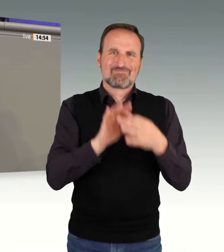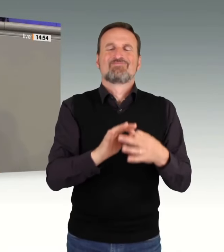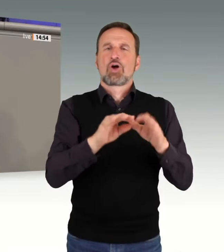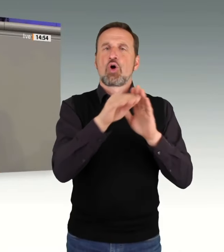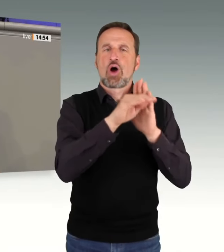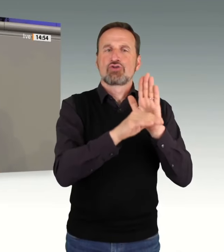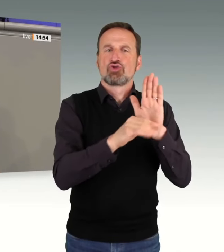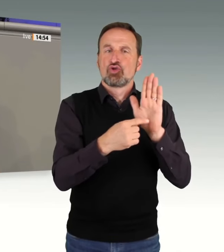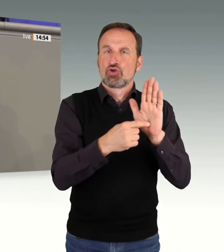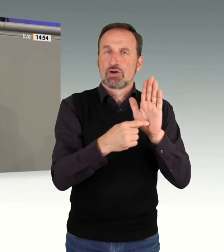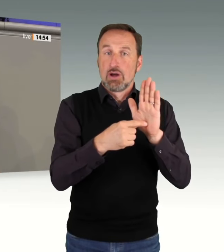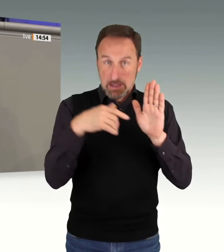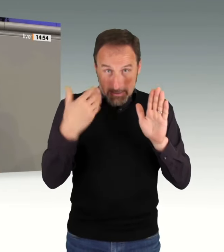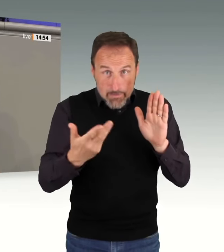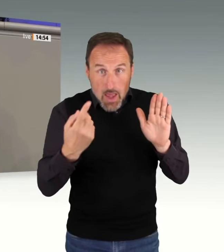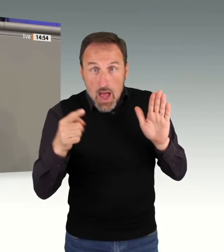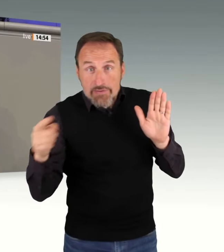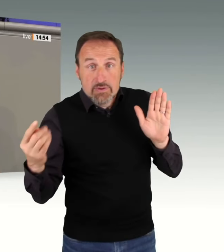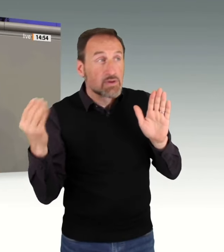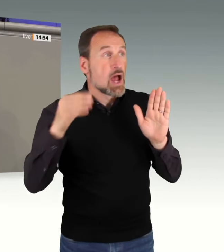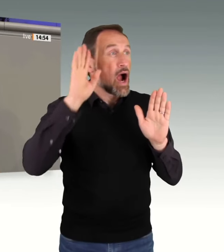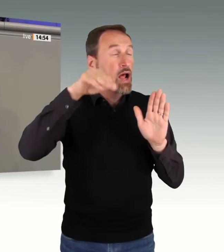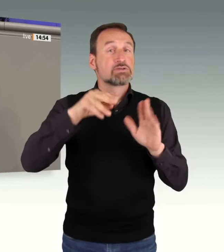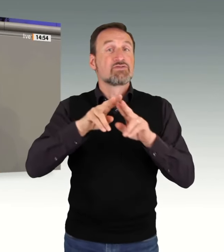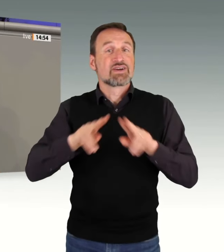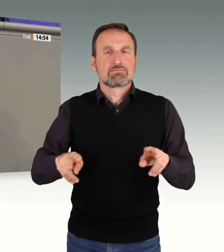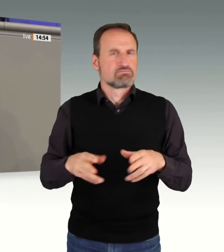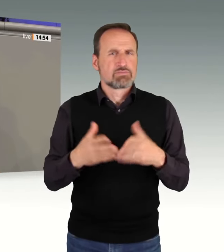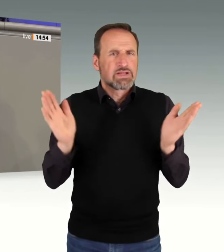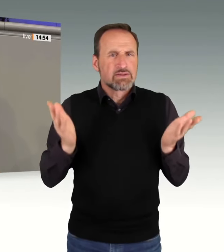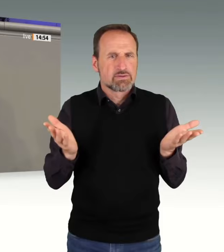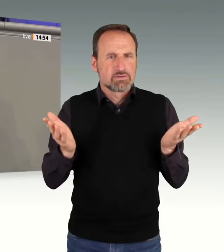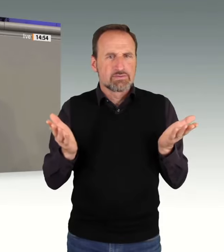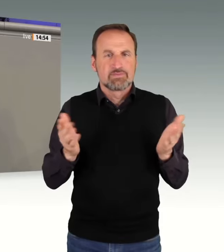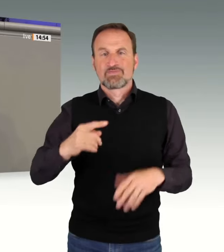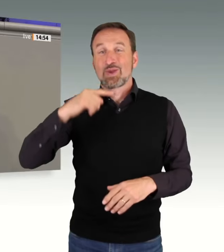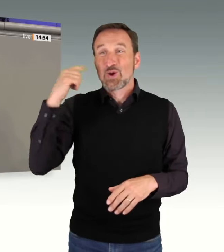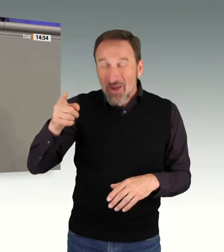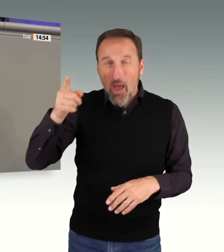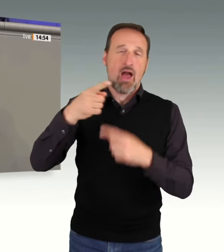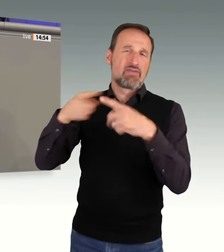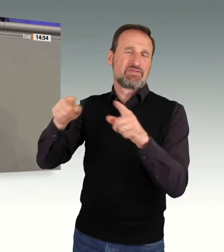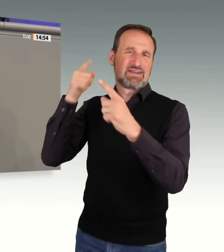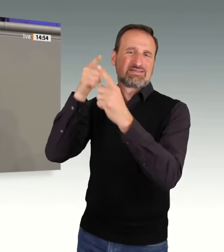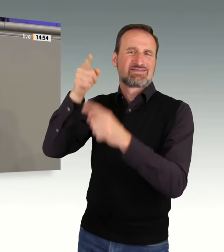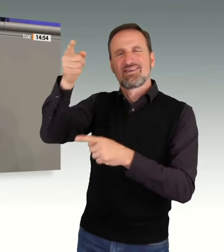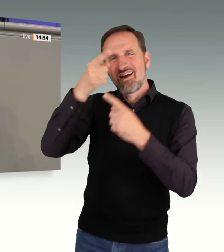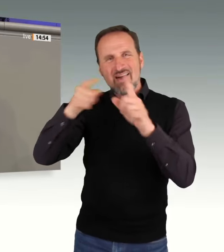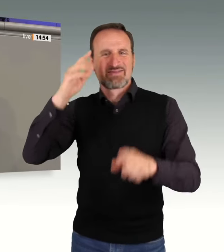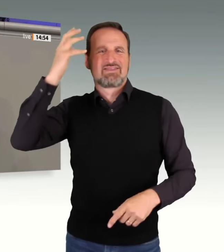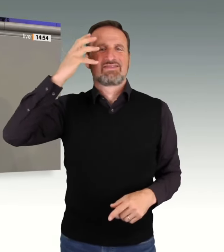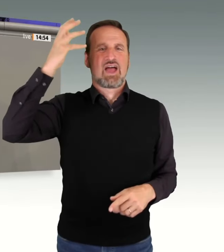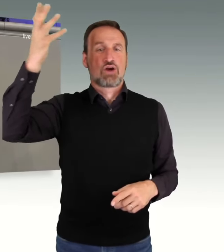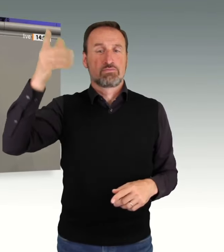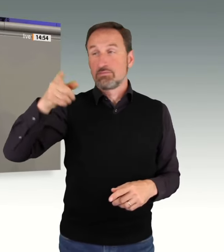Meine Damen und Herren, bereits in ein paar Tagen kommen wir zusammen mit dem Kanzler Deutschlands und anderen Leader von Europa und